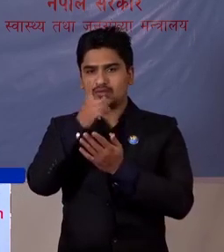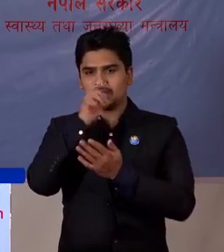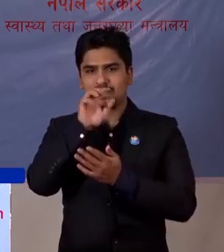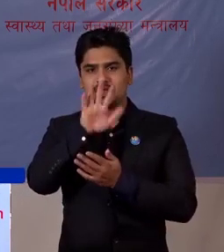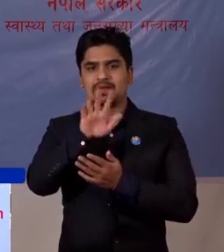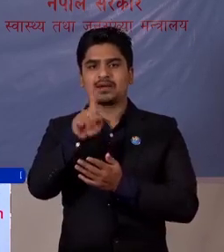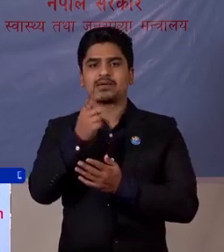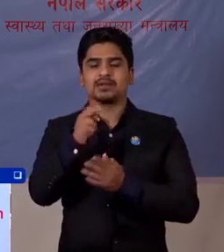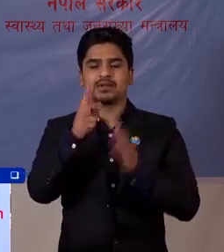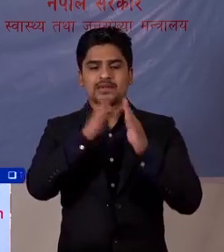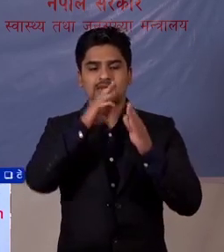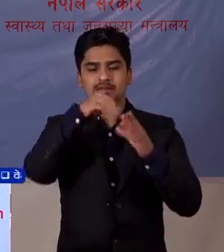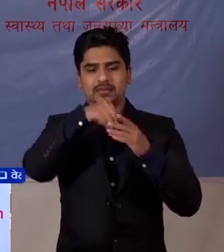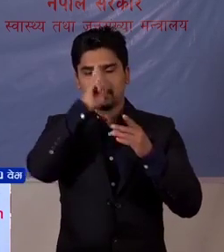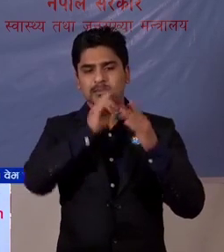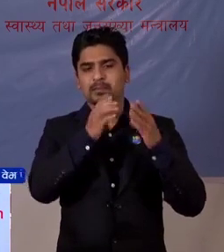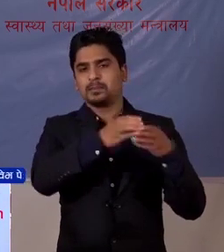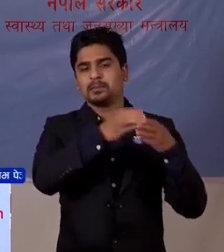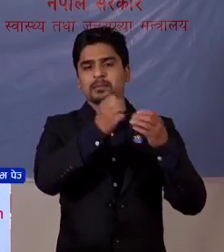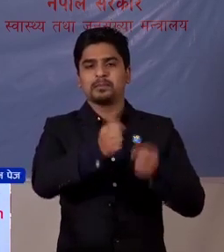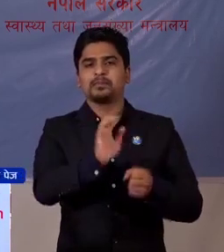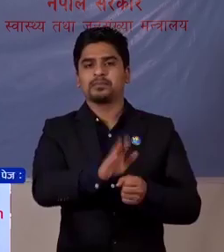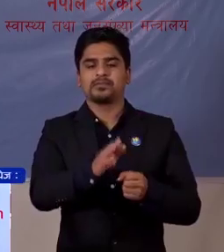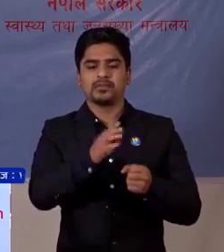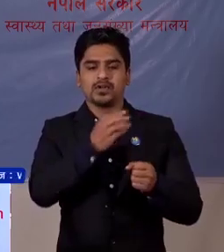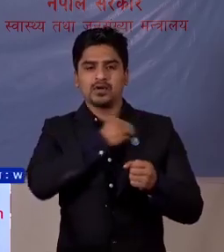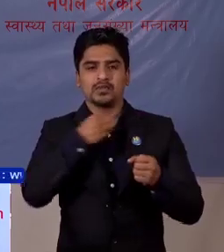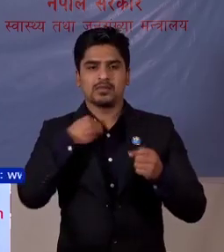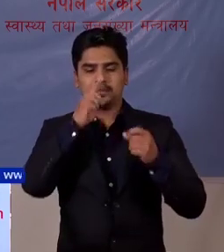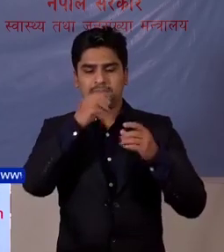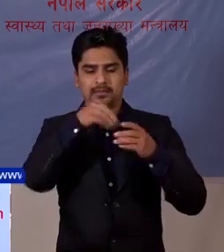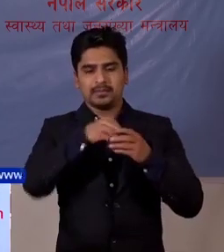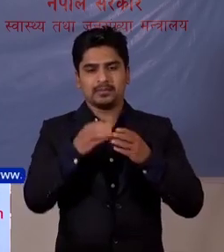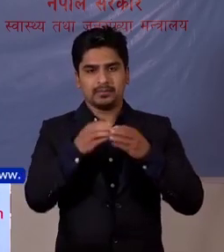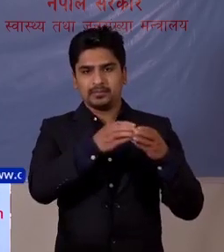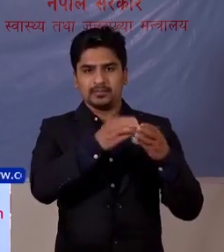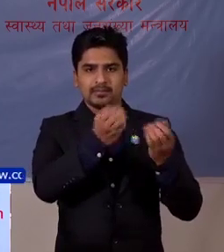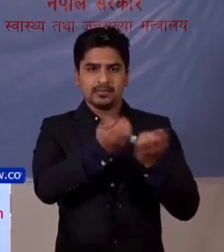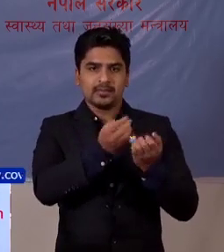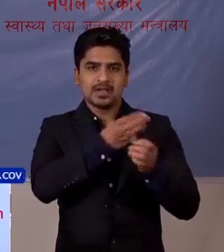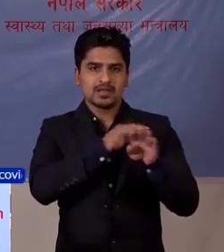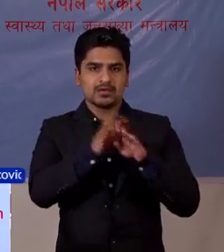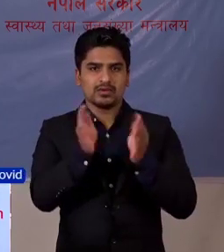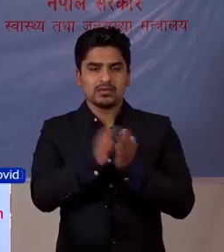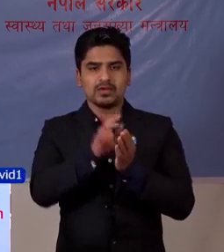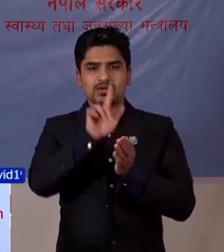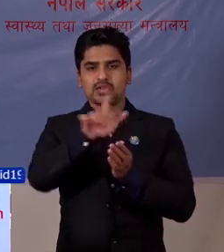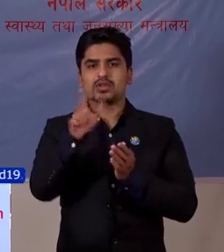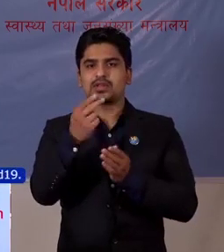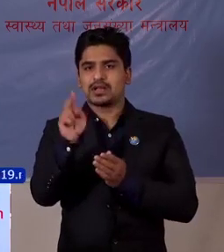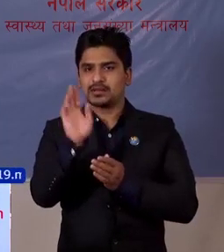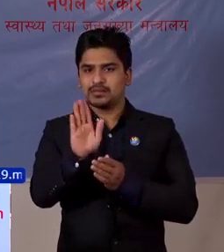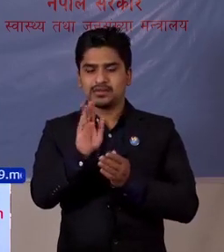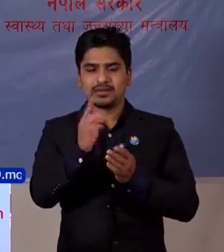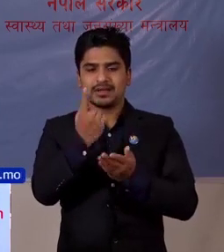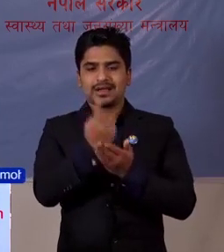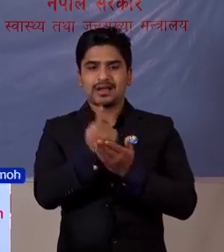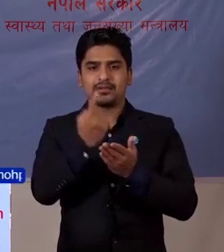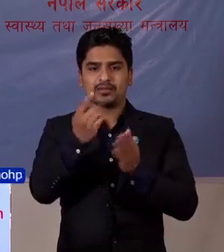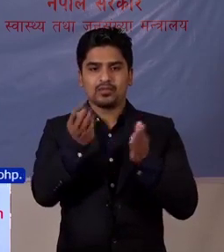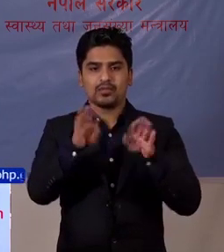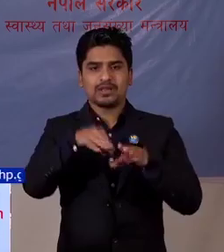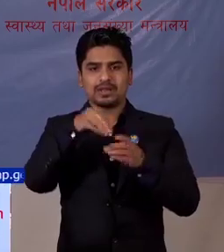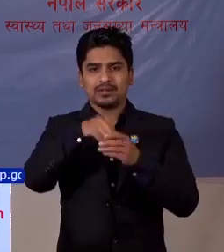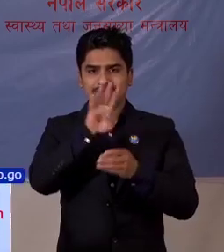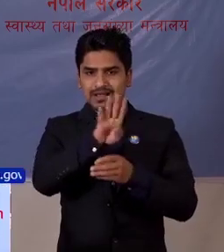21,951 क्वारेन्टाइनमा रहनुभएको छ। आइसोलेसनमा रहेका बिरामीहरूको जम्मा सङ्ख्या 77 छ, जसमध्ये काठमाडौँ